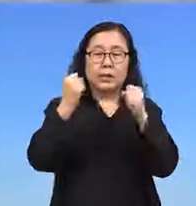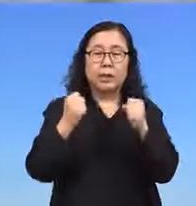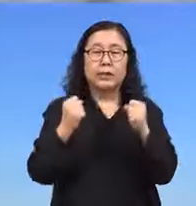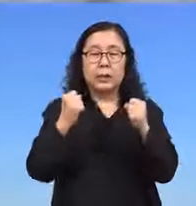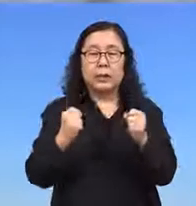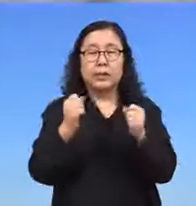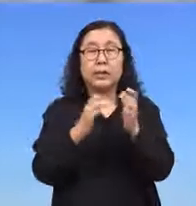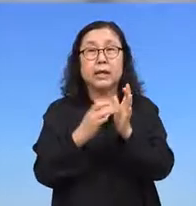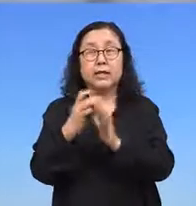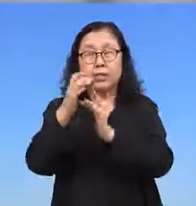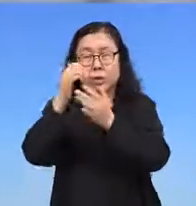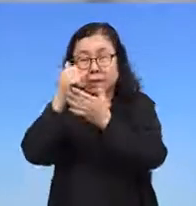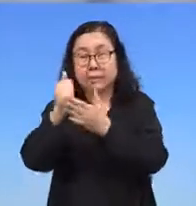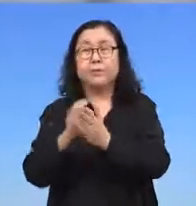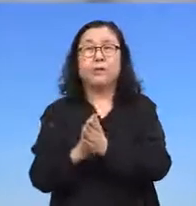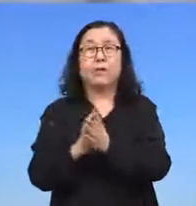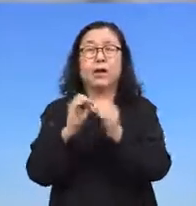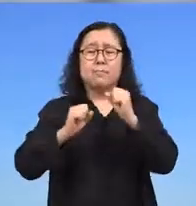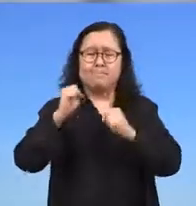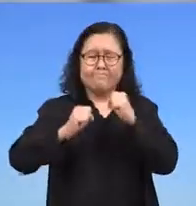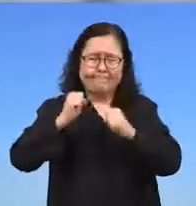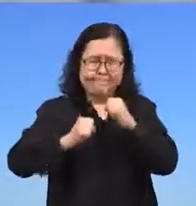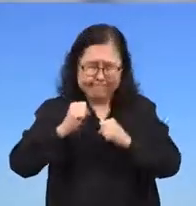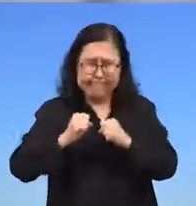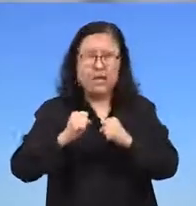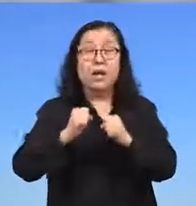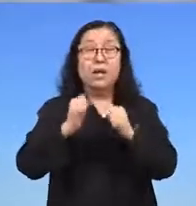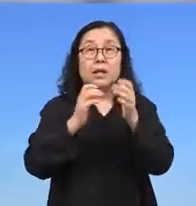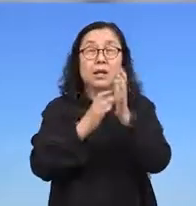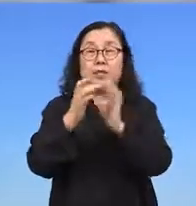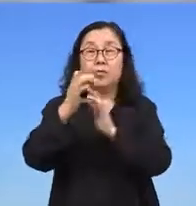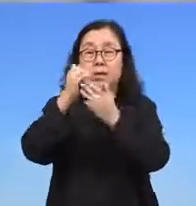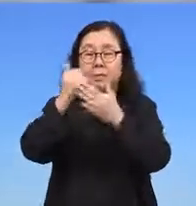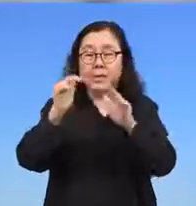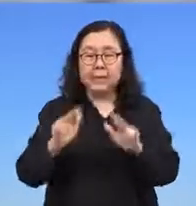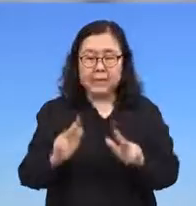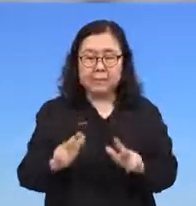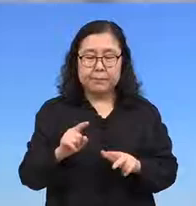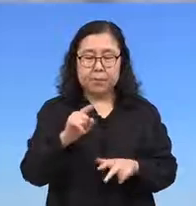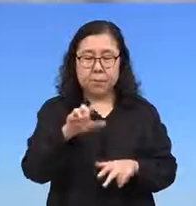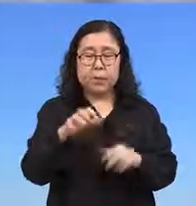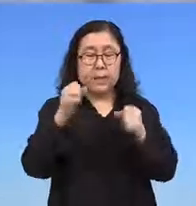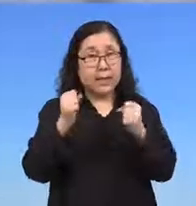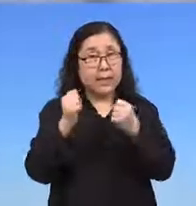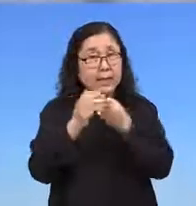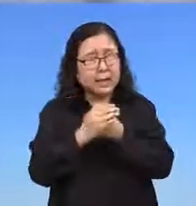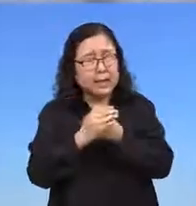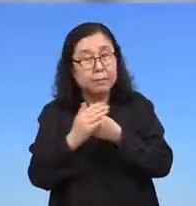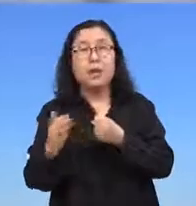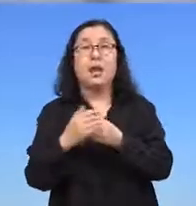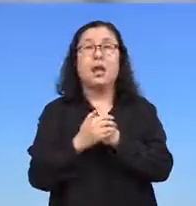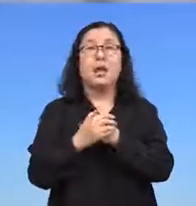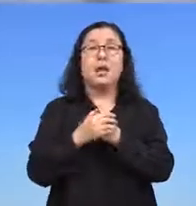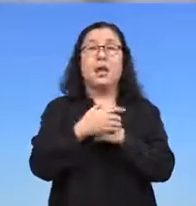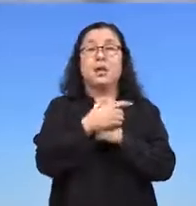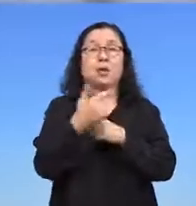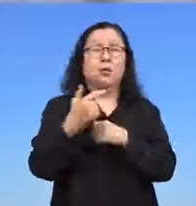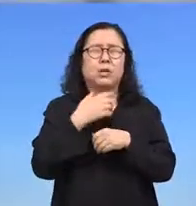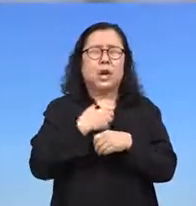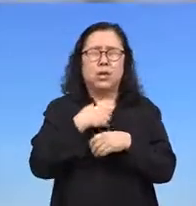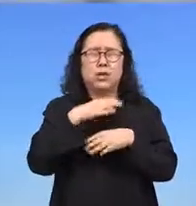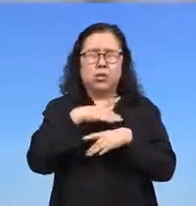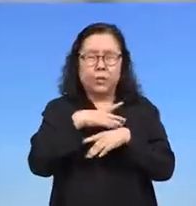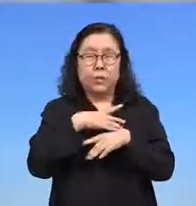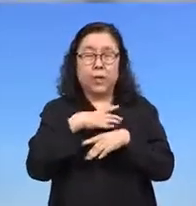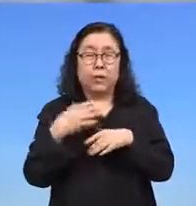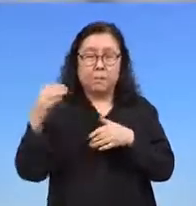영원하신 현재 되시는 그 주님, 그 역동적인 주님께서 여기 계시기 때문에 너무 나를 두렵게